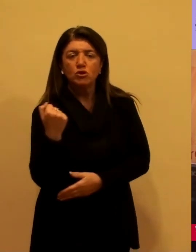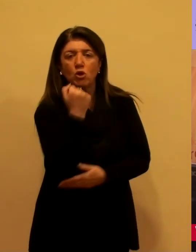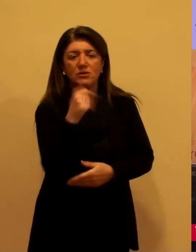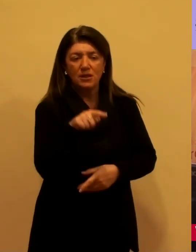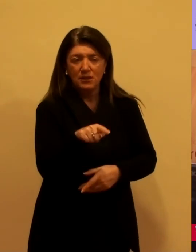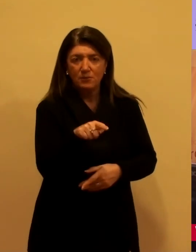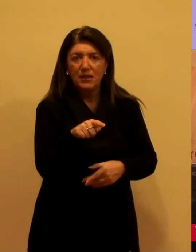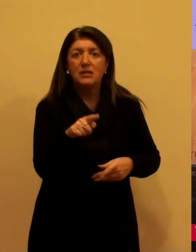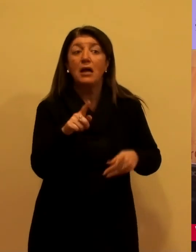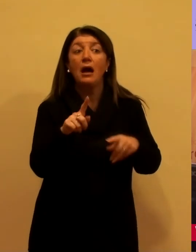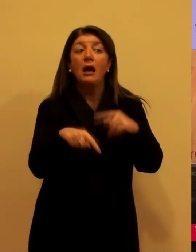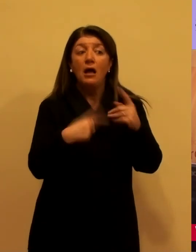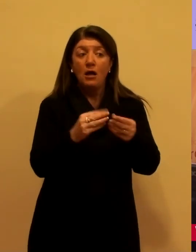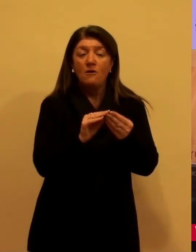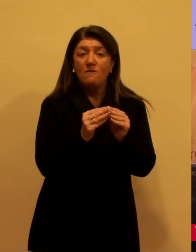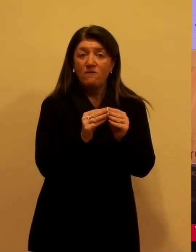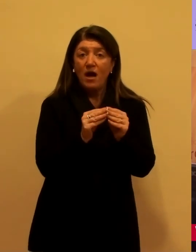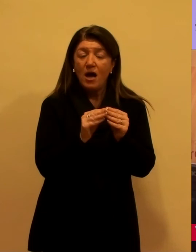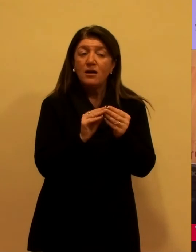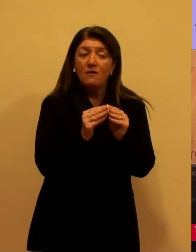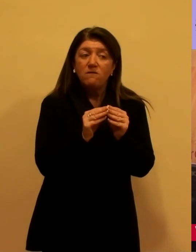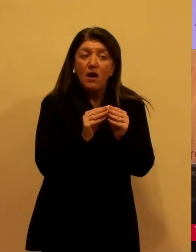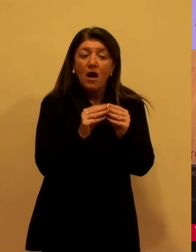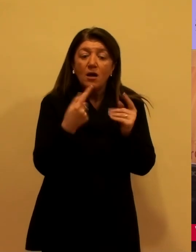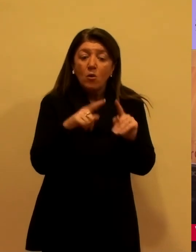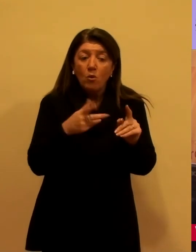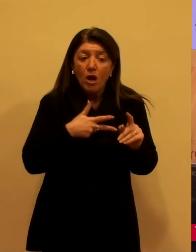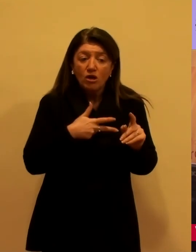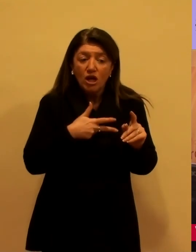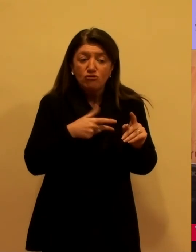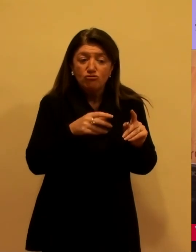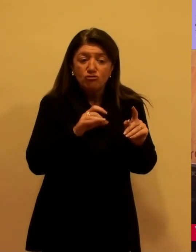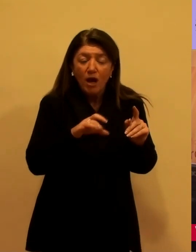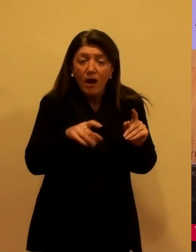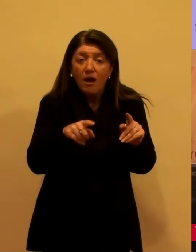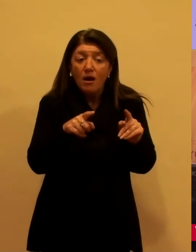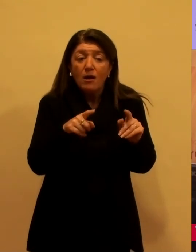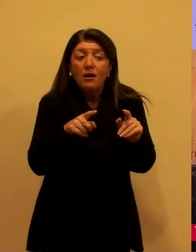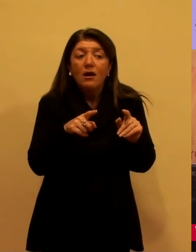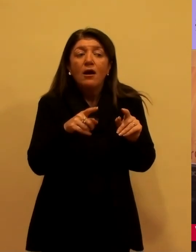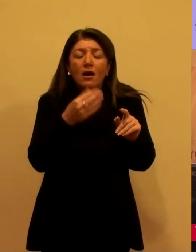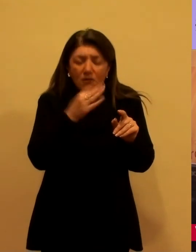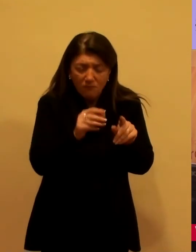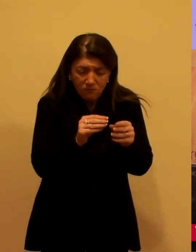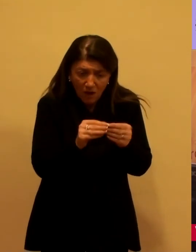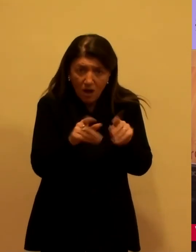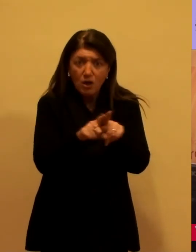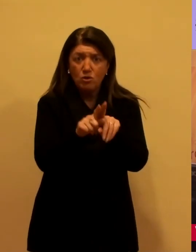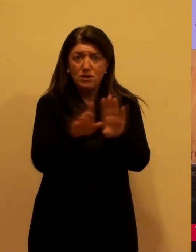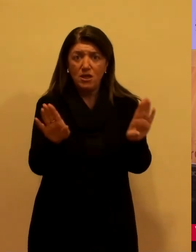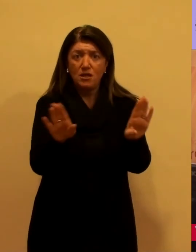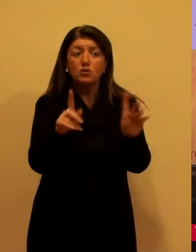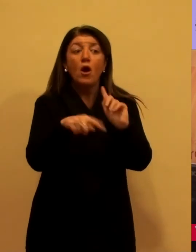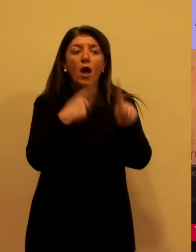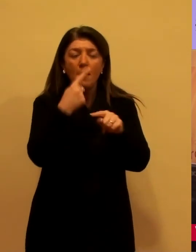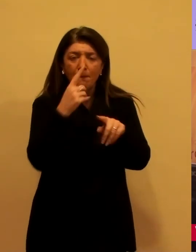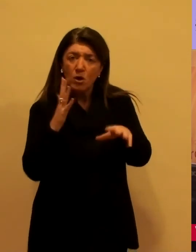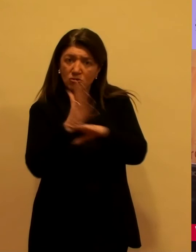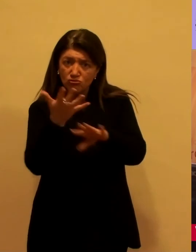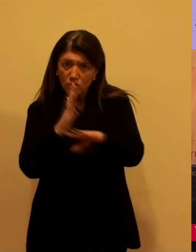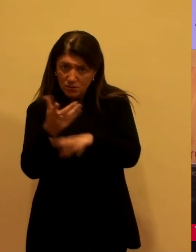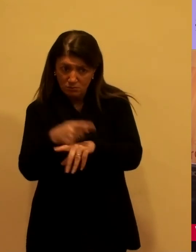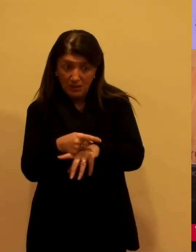e quindi del fare con quel che si ha in un certo senso. E poi anche dell'accessibilità,